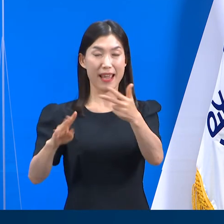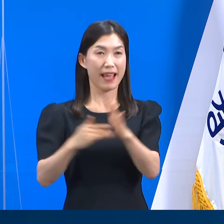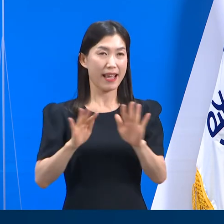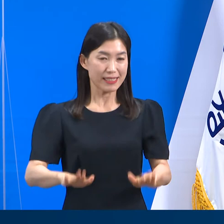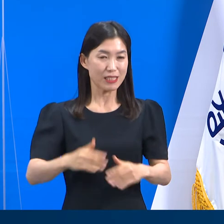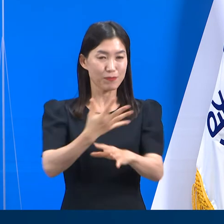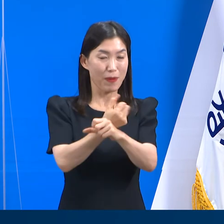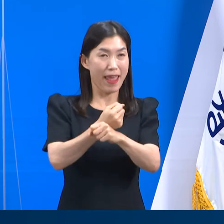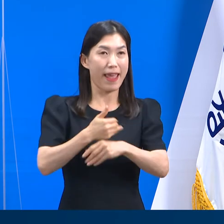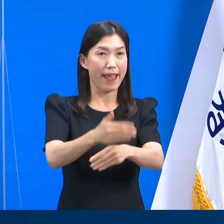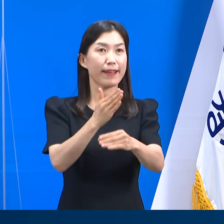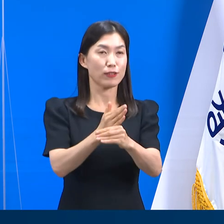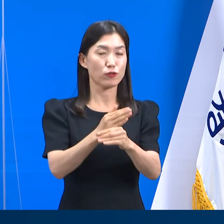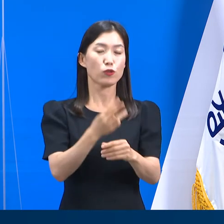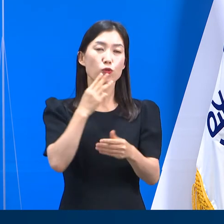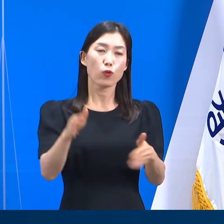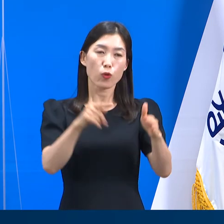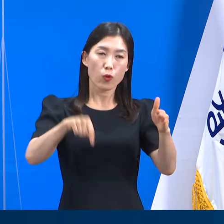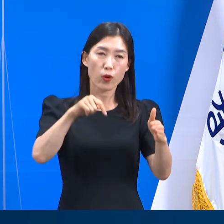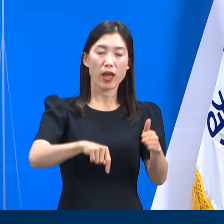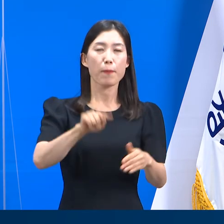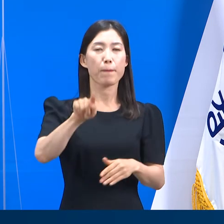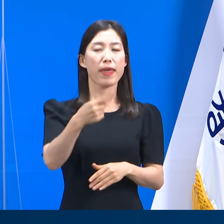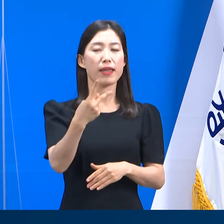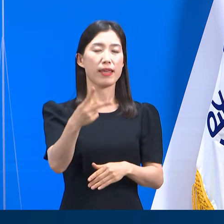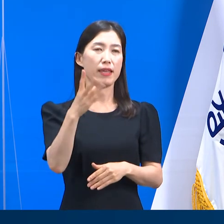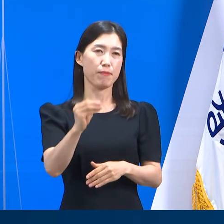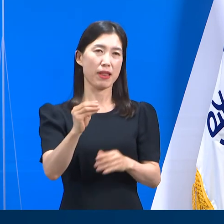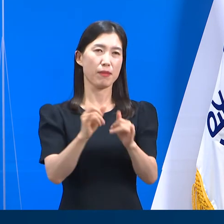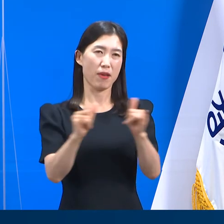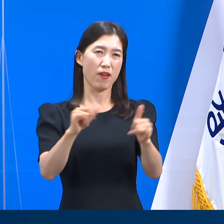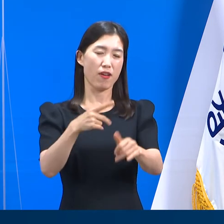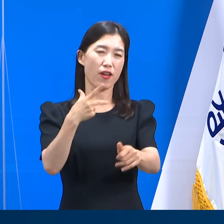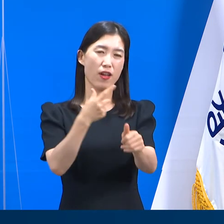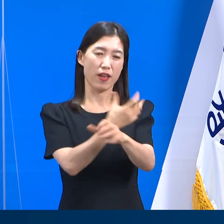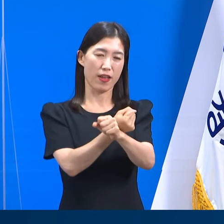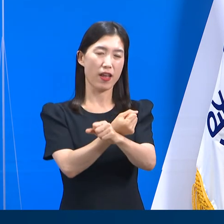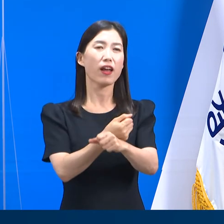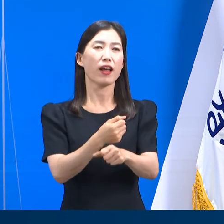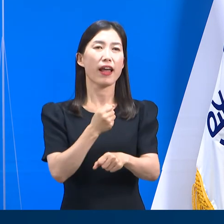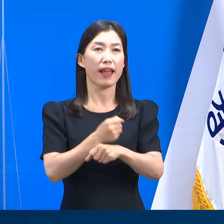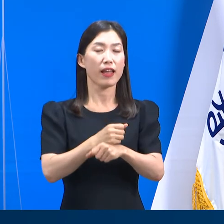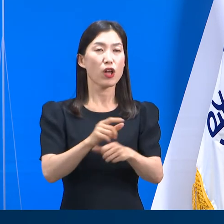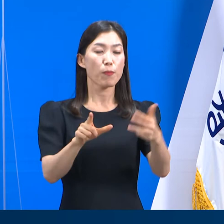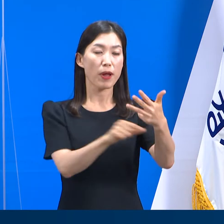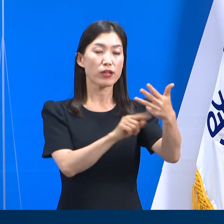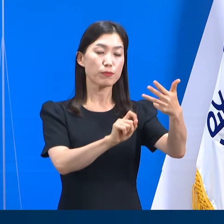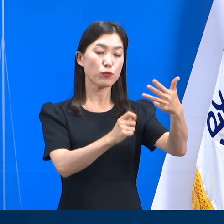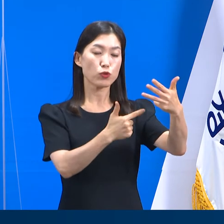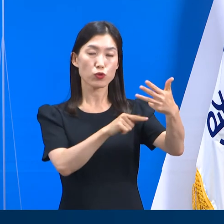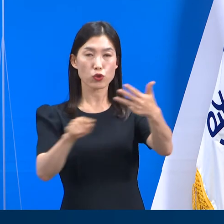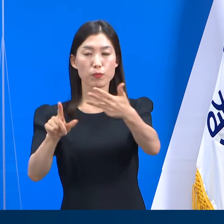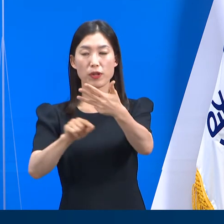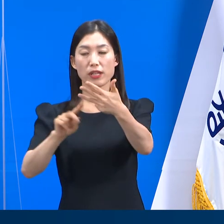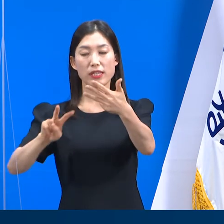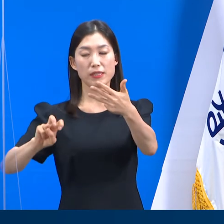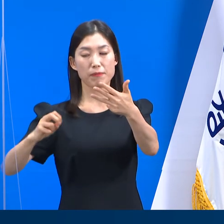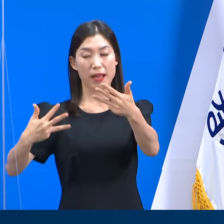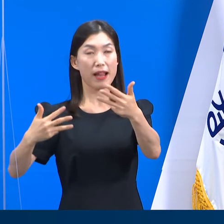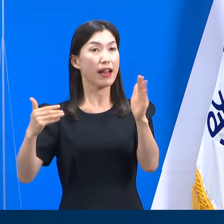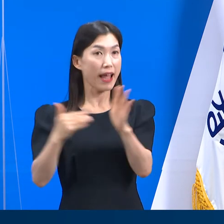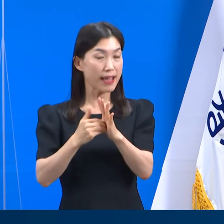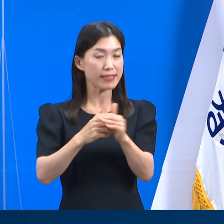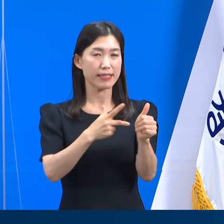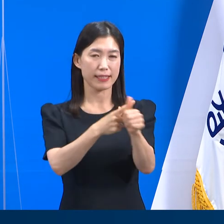있습니다. 도내 접종 대상은 102만 7,778명입니다. 8월 16일부터 8월 28일까지